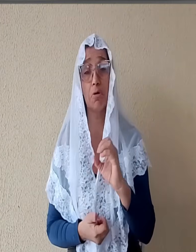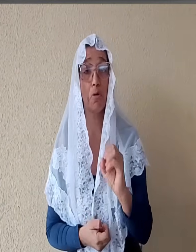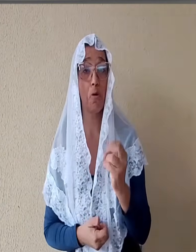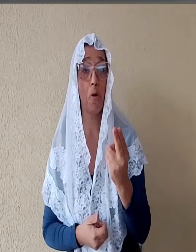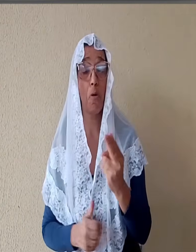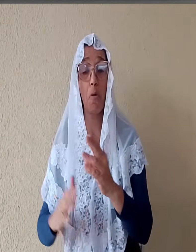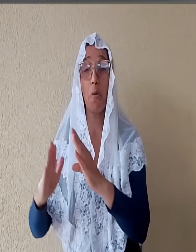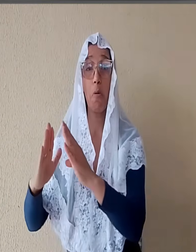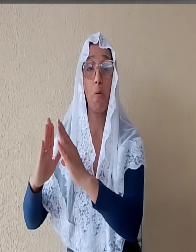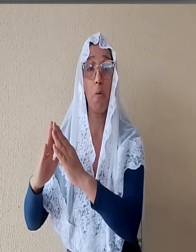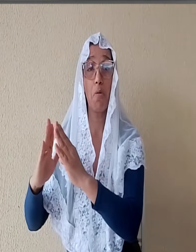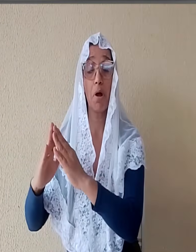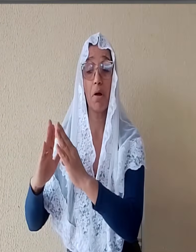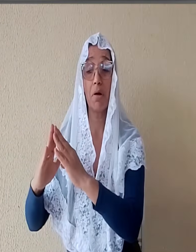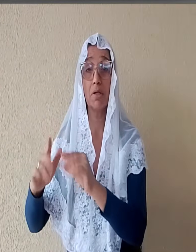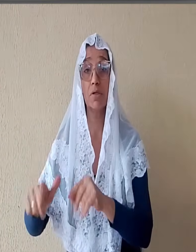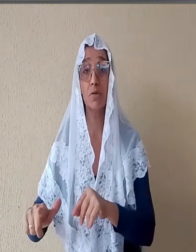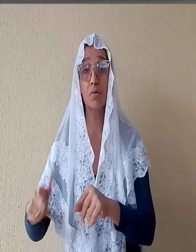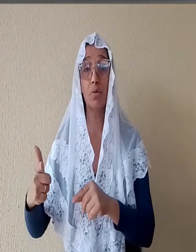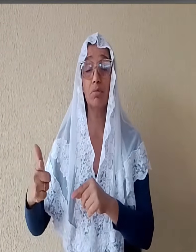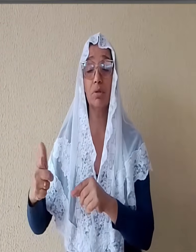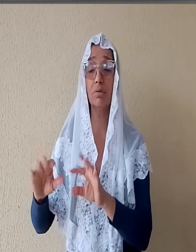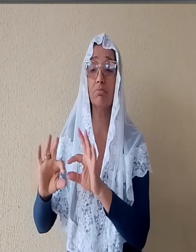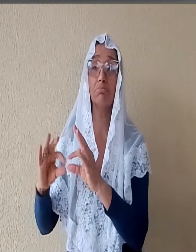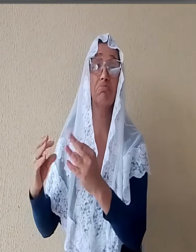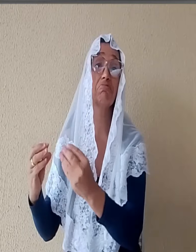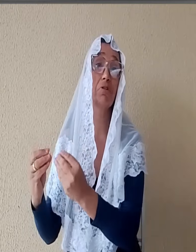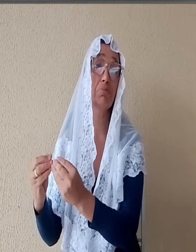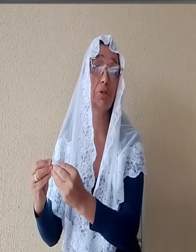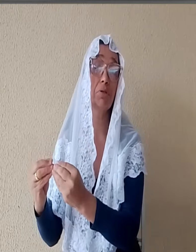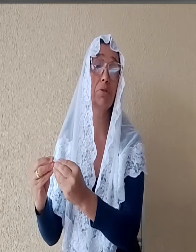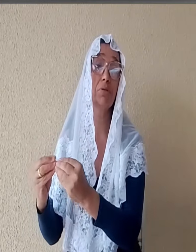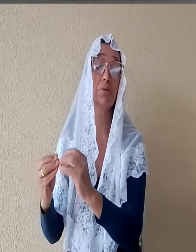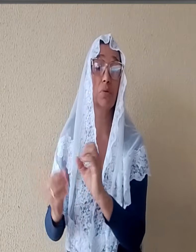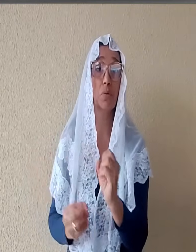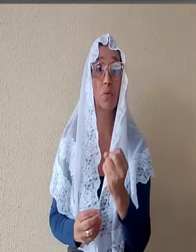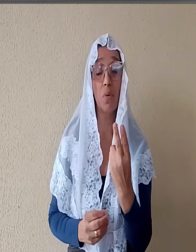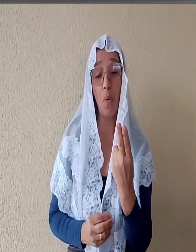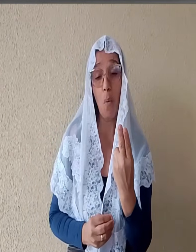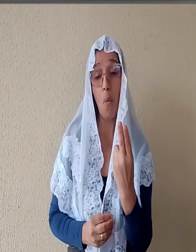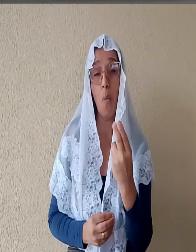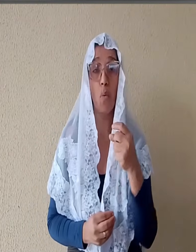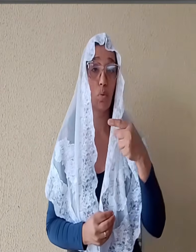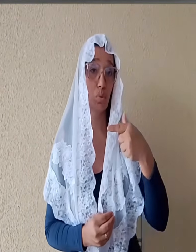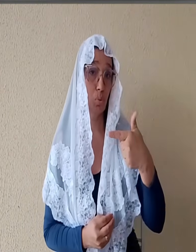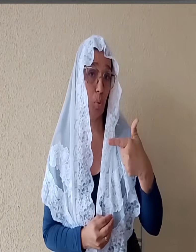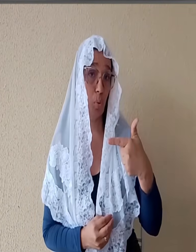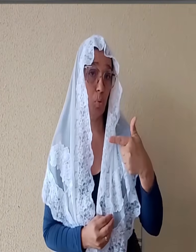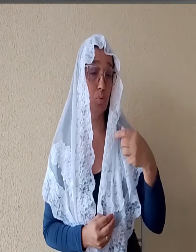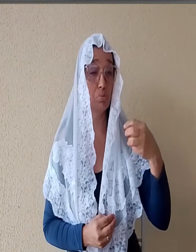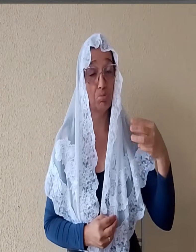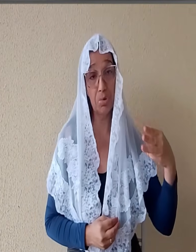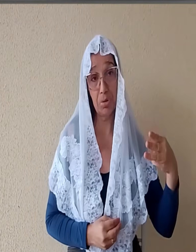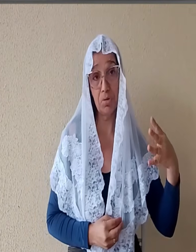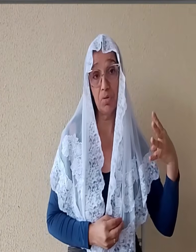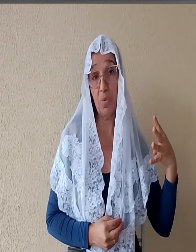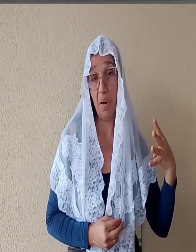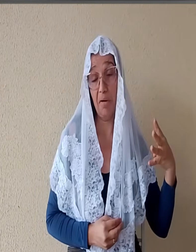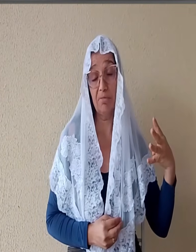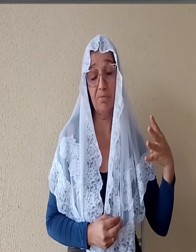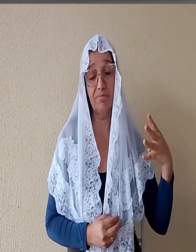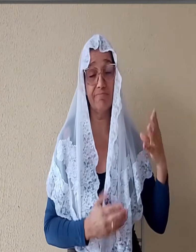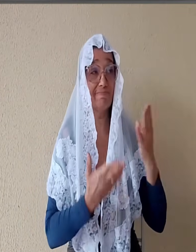vai estar igual o João. Lembra? João, você pode ter a certeza. Quando o povo me buscar